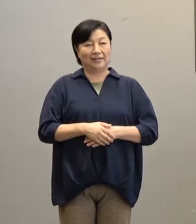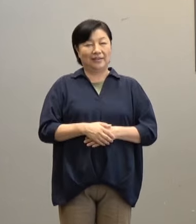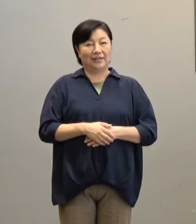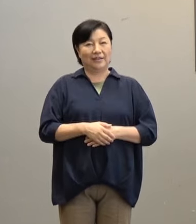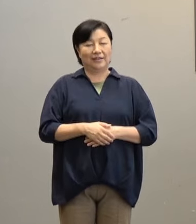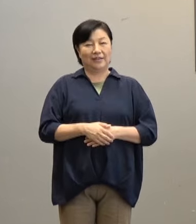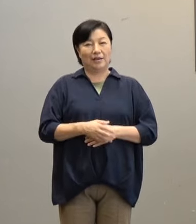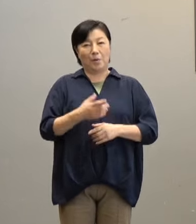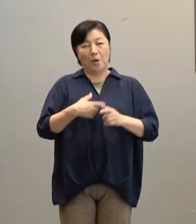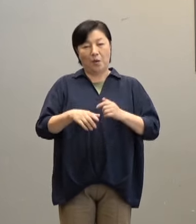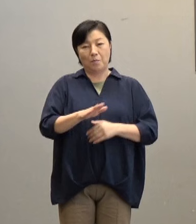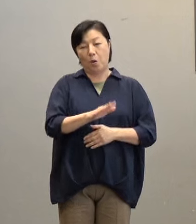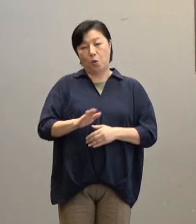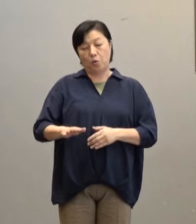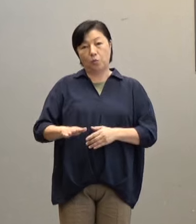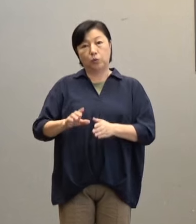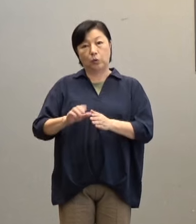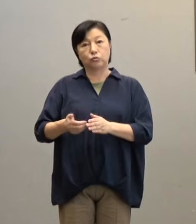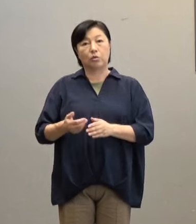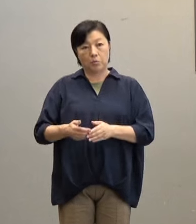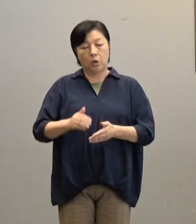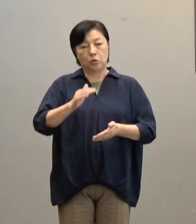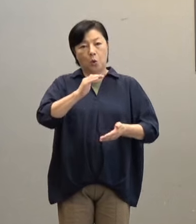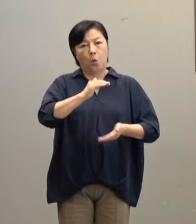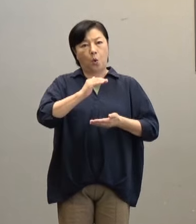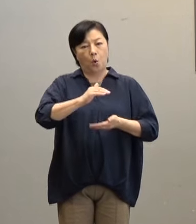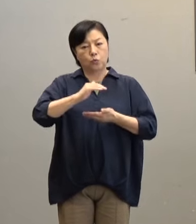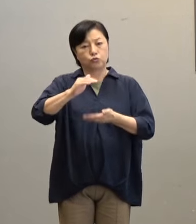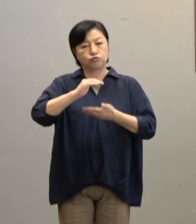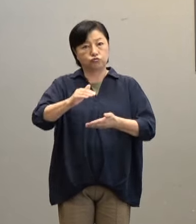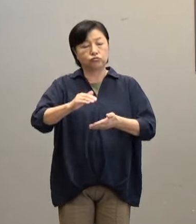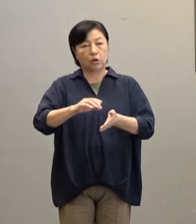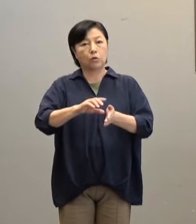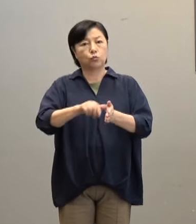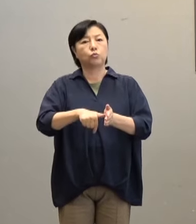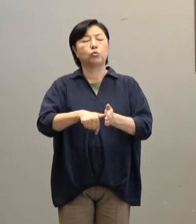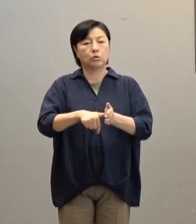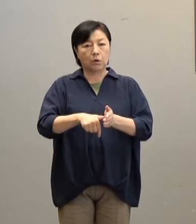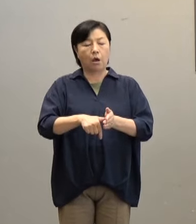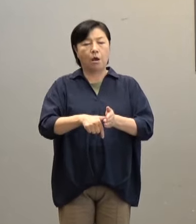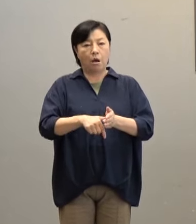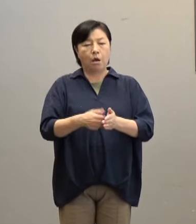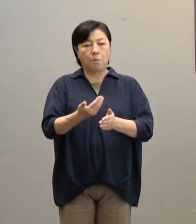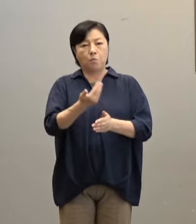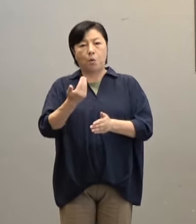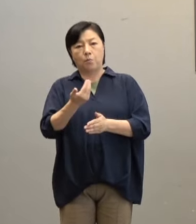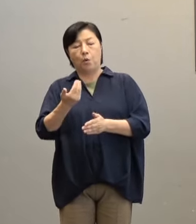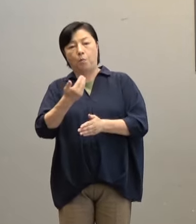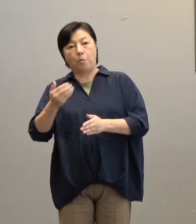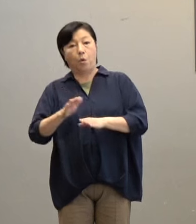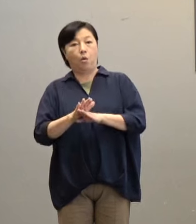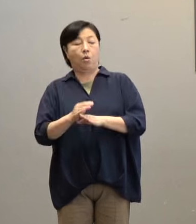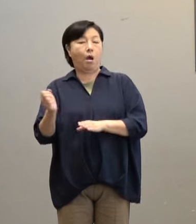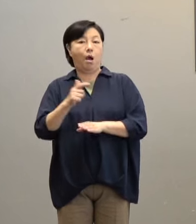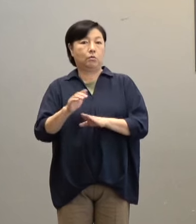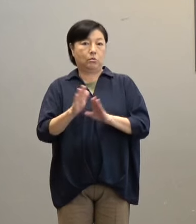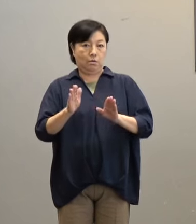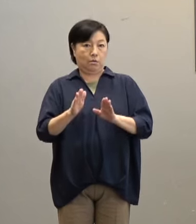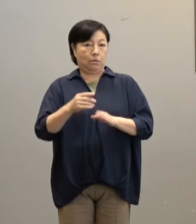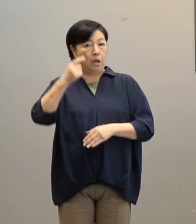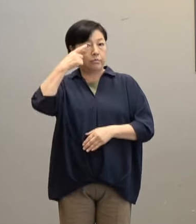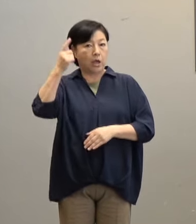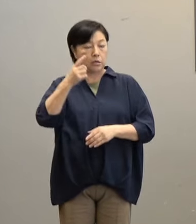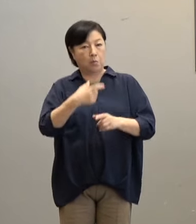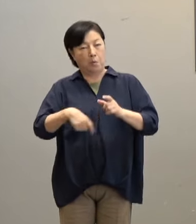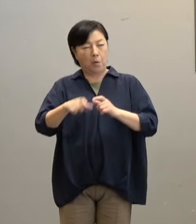どんどんとですね、私の子どもの頃に比べると出荷時期が早まってきていますし、それから梨そのものの美味しさもですね、より